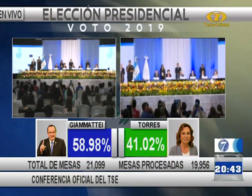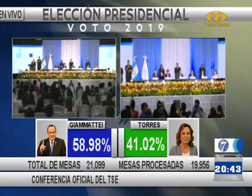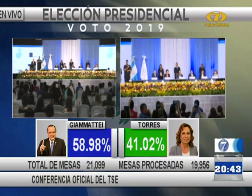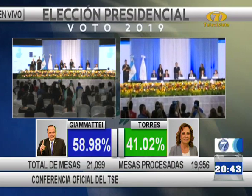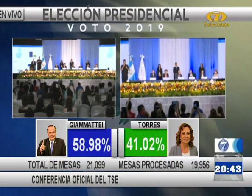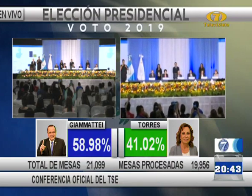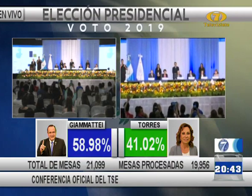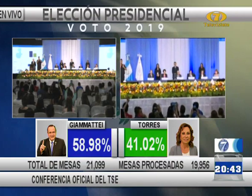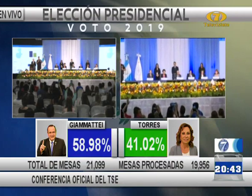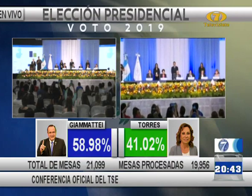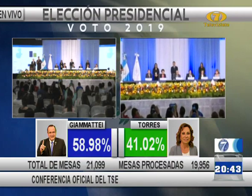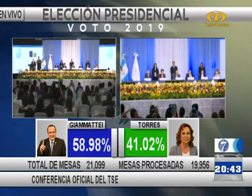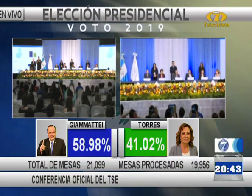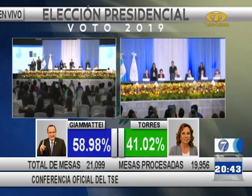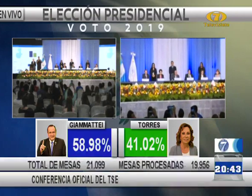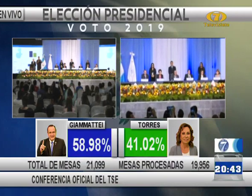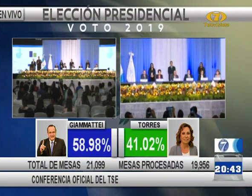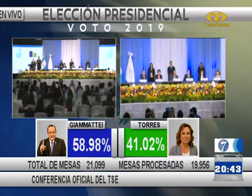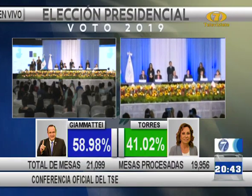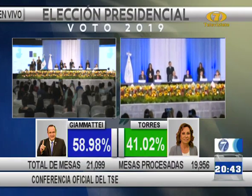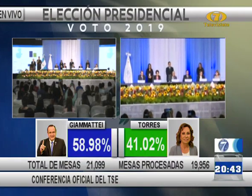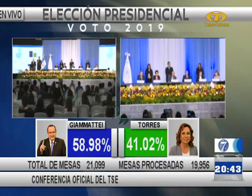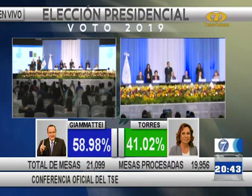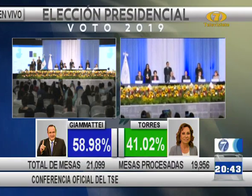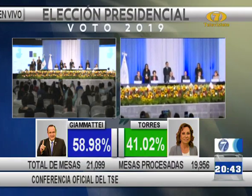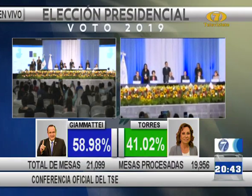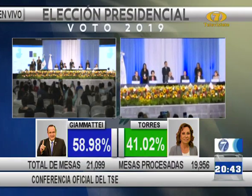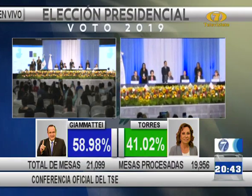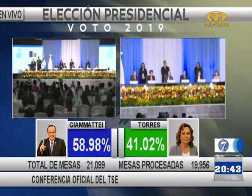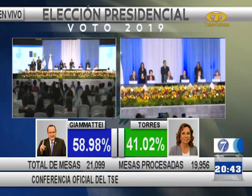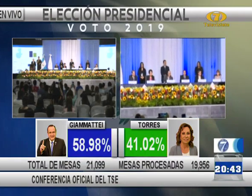Buenas noches a toda la ciudadanía guatemalteca.